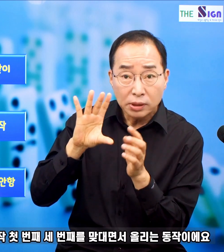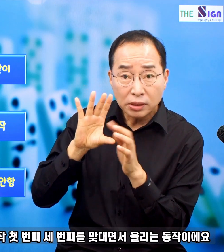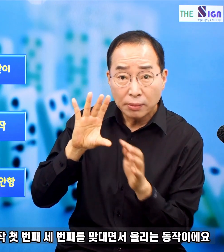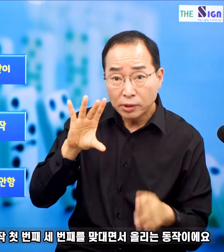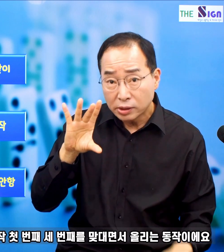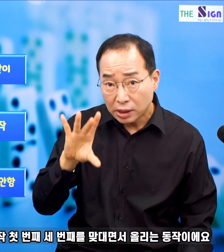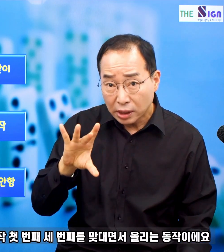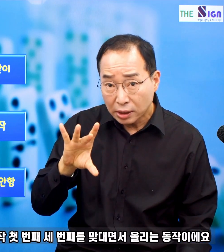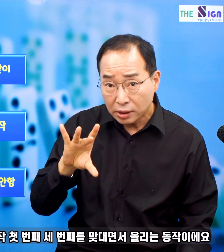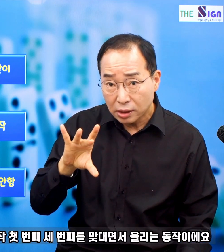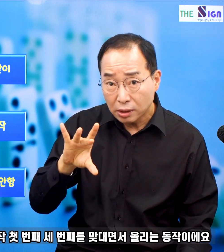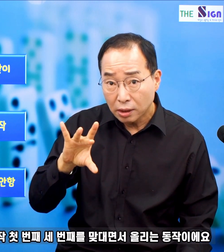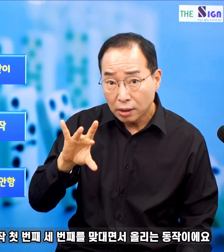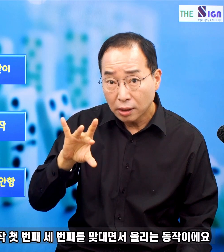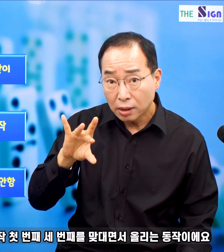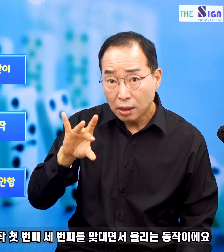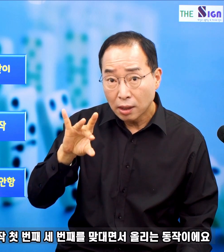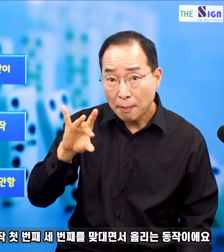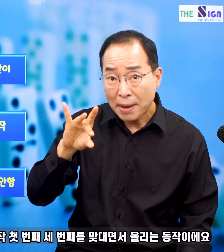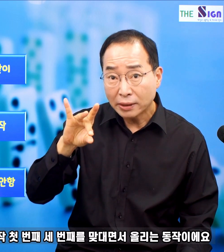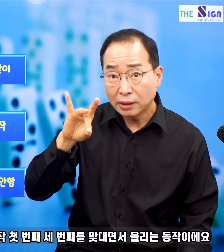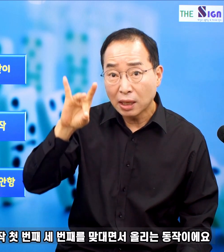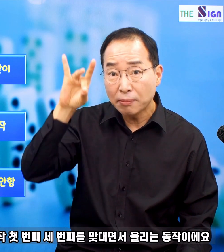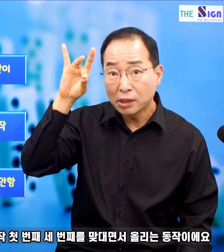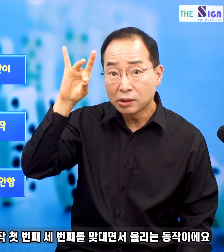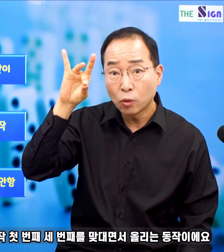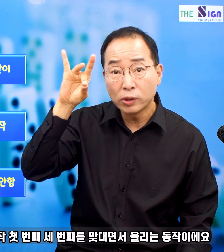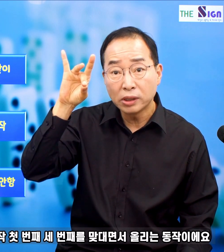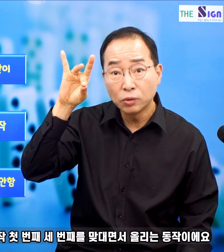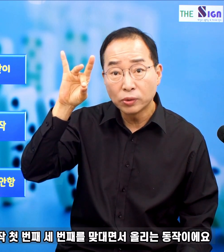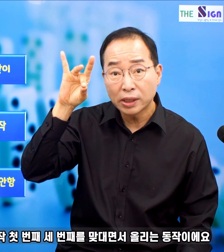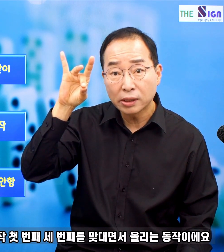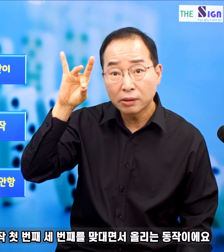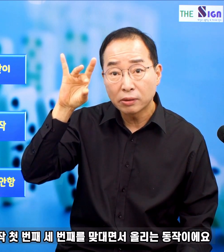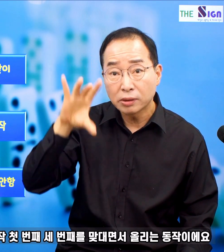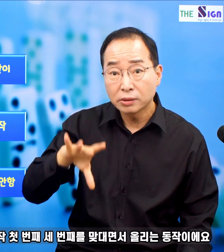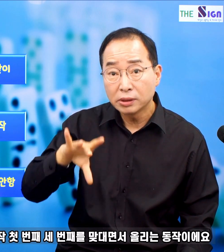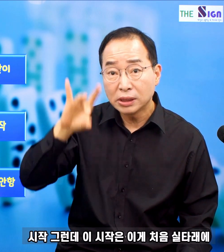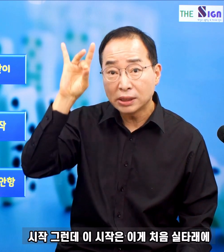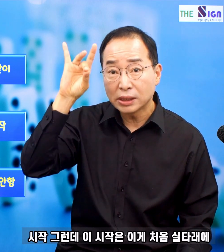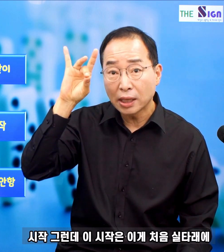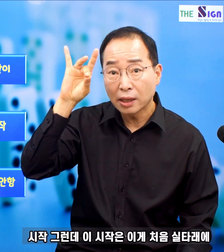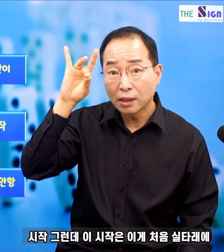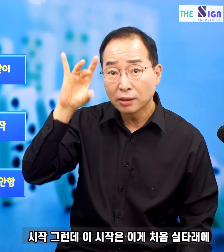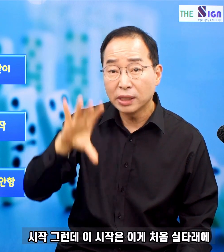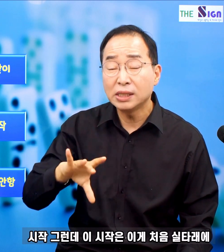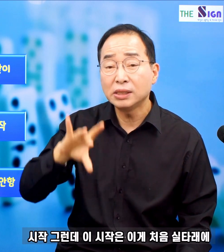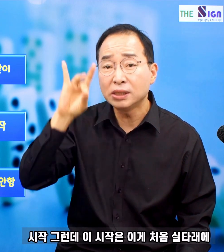세 번째를 맞대면서 올리는 동작이에요. 시작. 근데 이